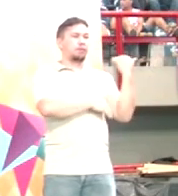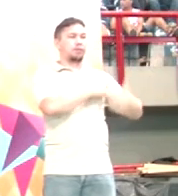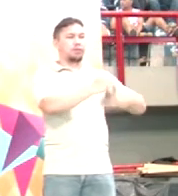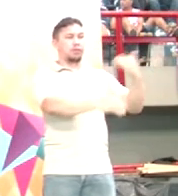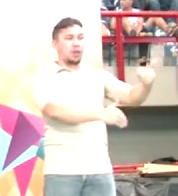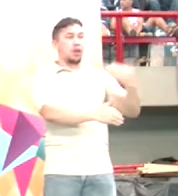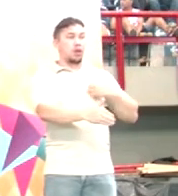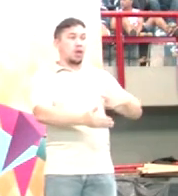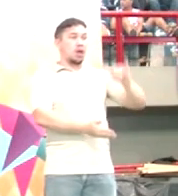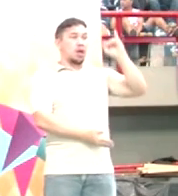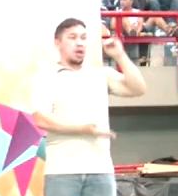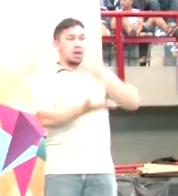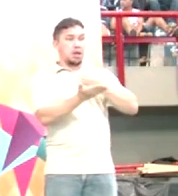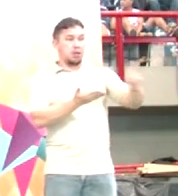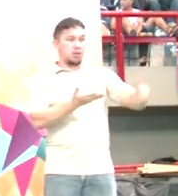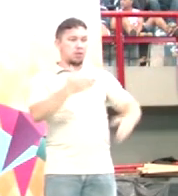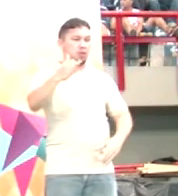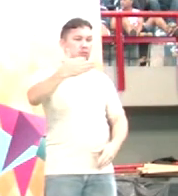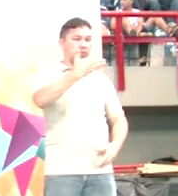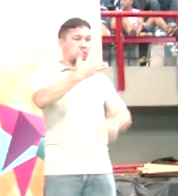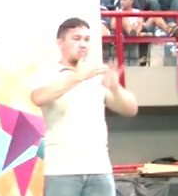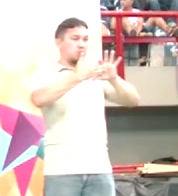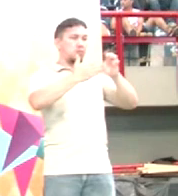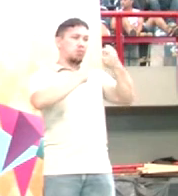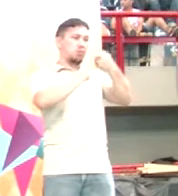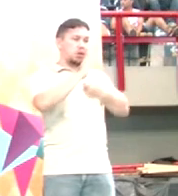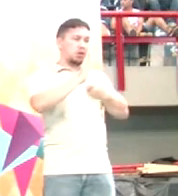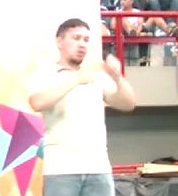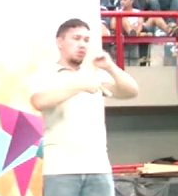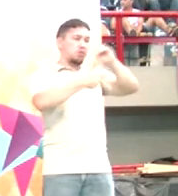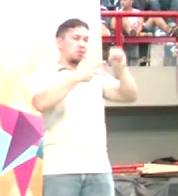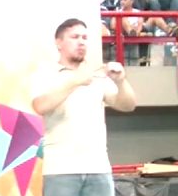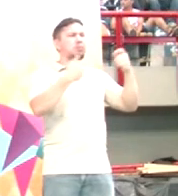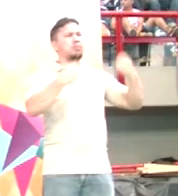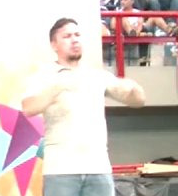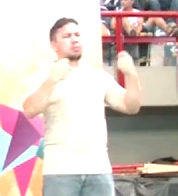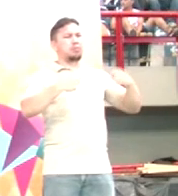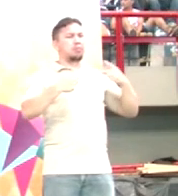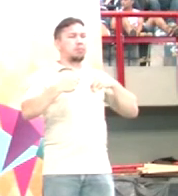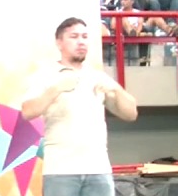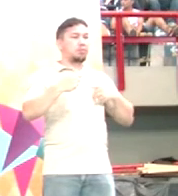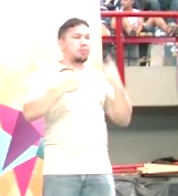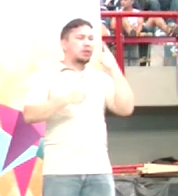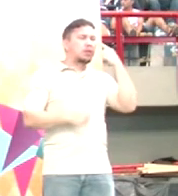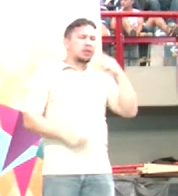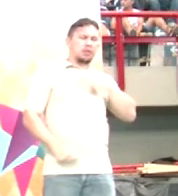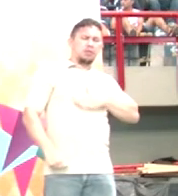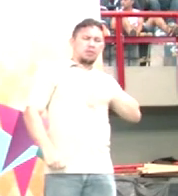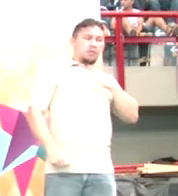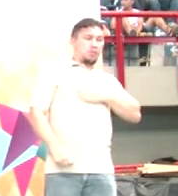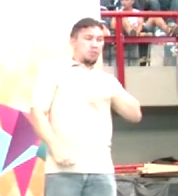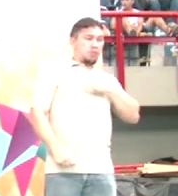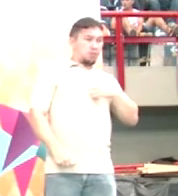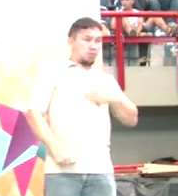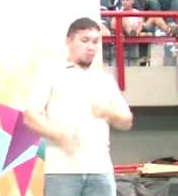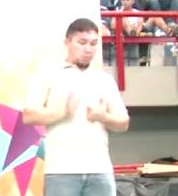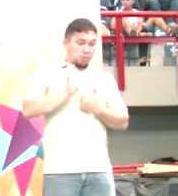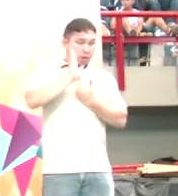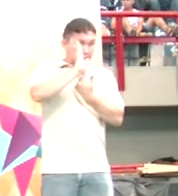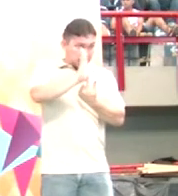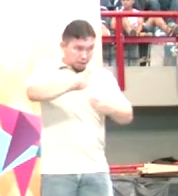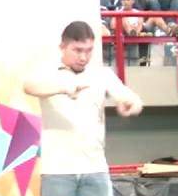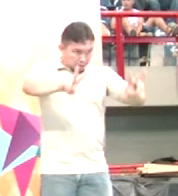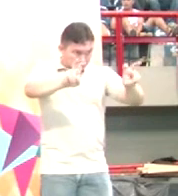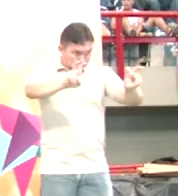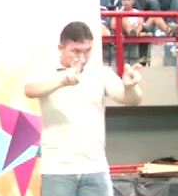A introdução da redação do Enem tem que ter pelo menos uma pausa. Você apresenta o